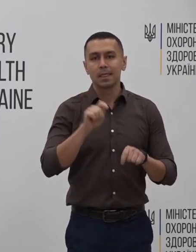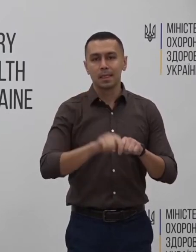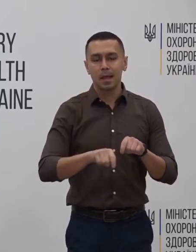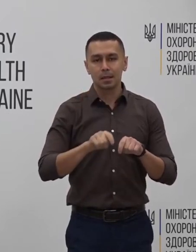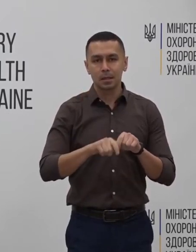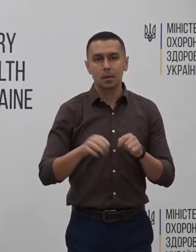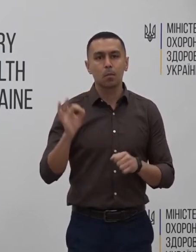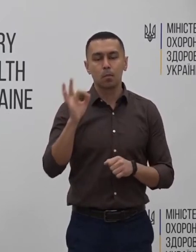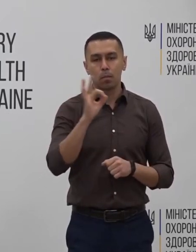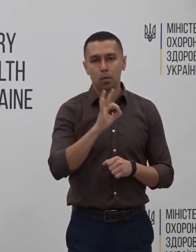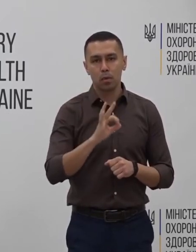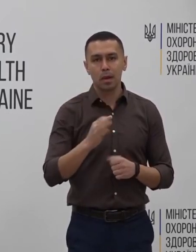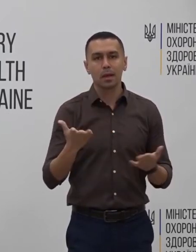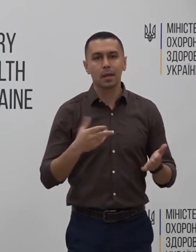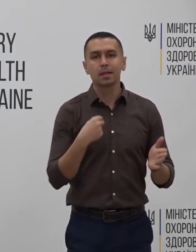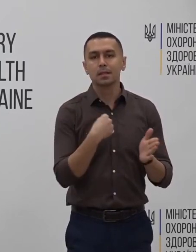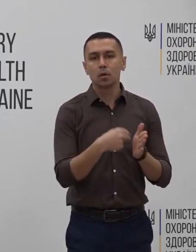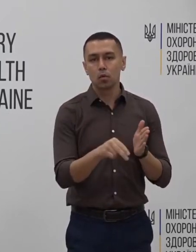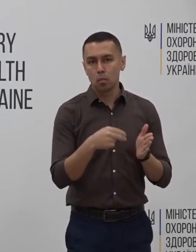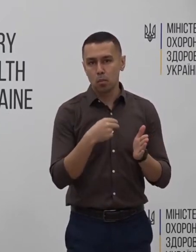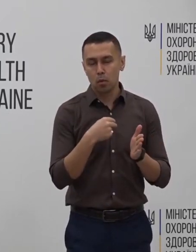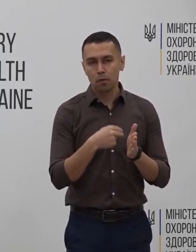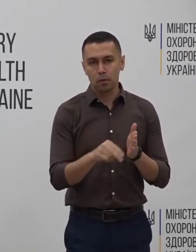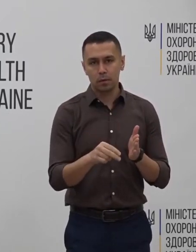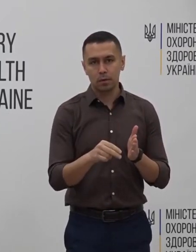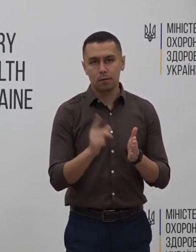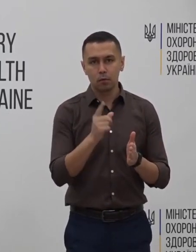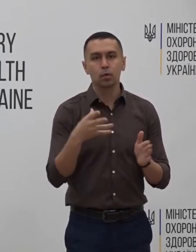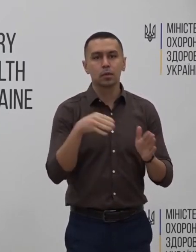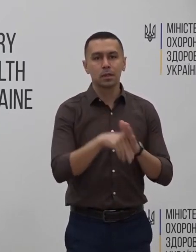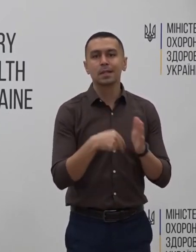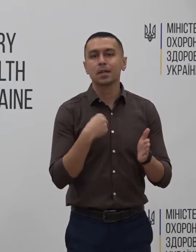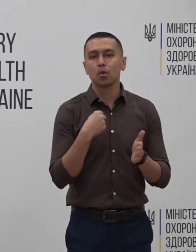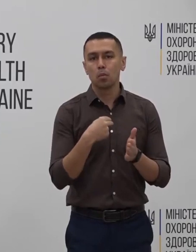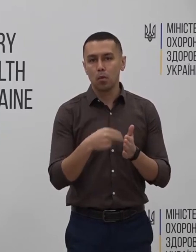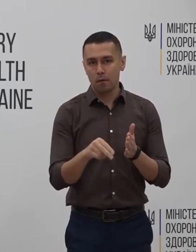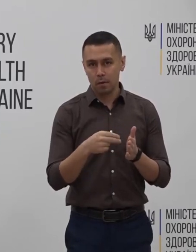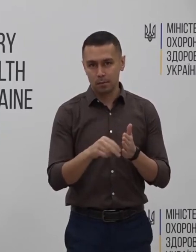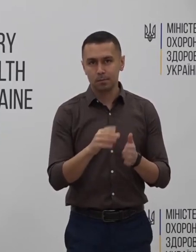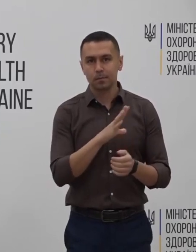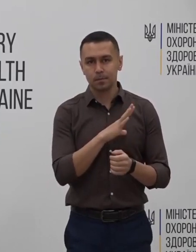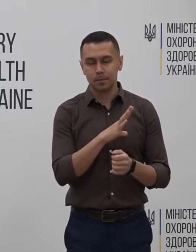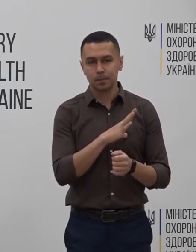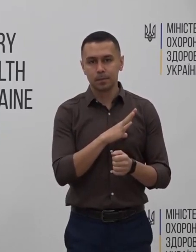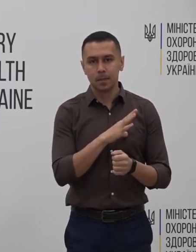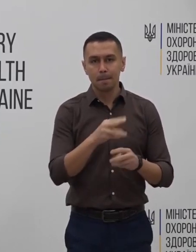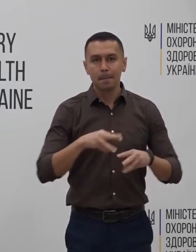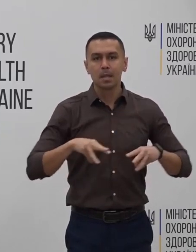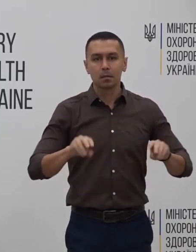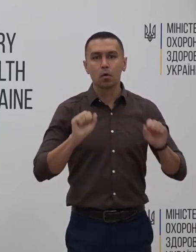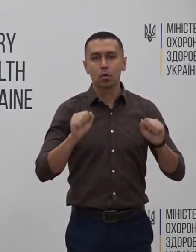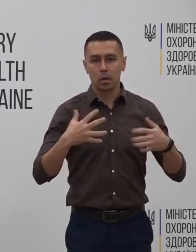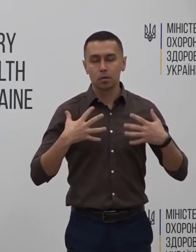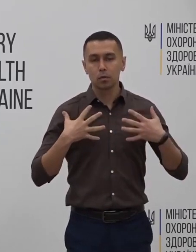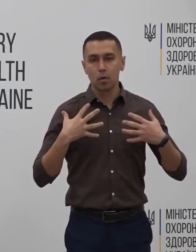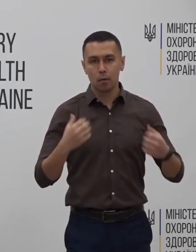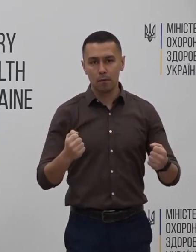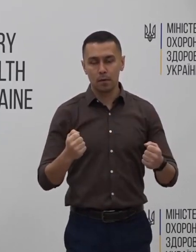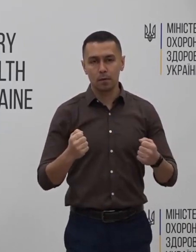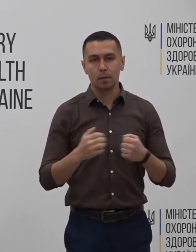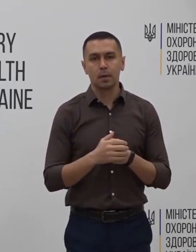тести, які закуповуються, в тому числі закуповувалися Міністерством охорони